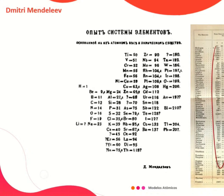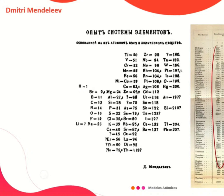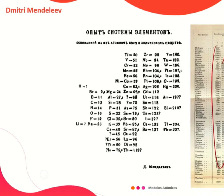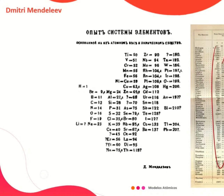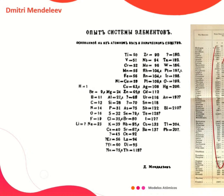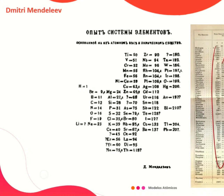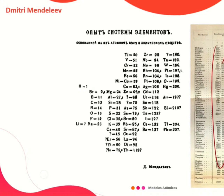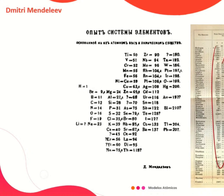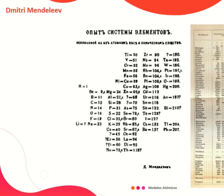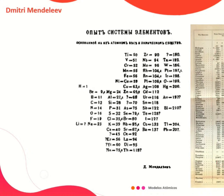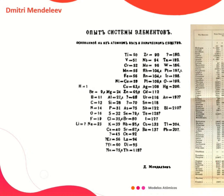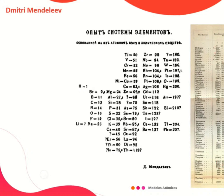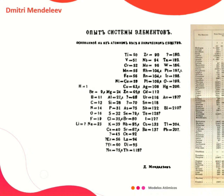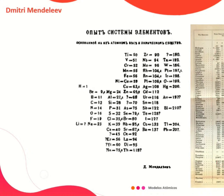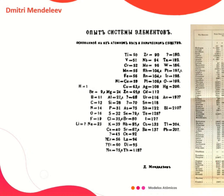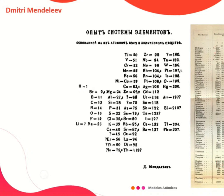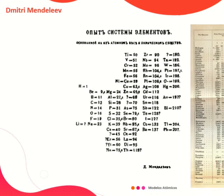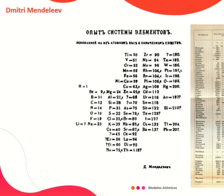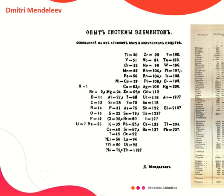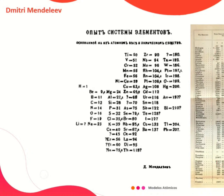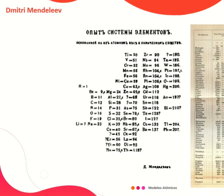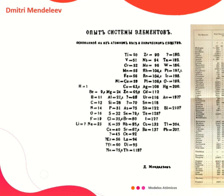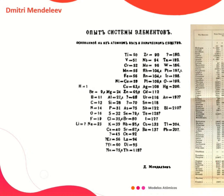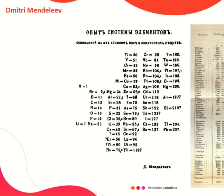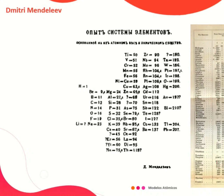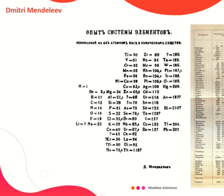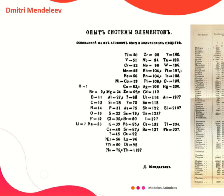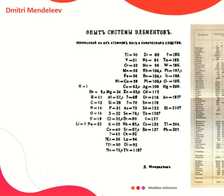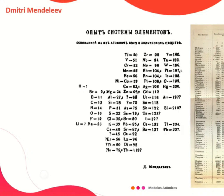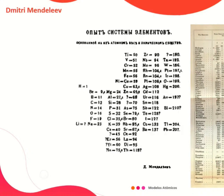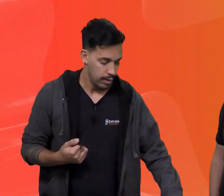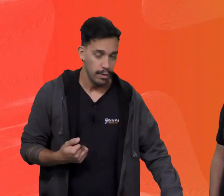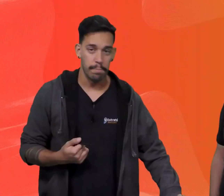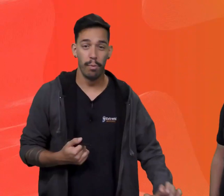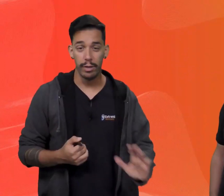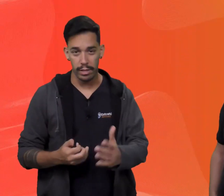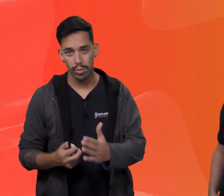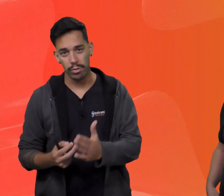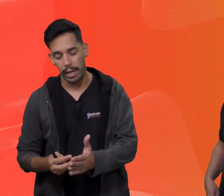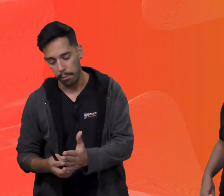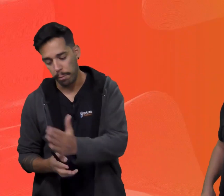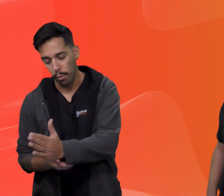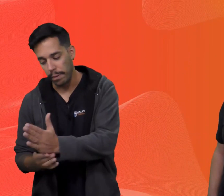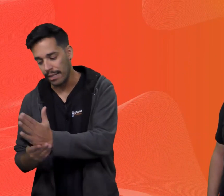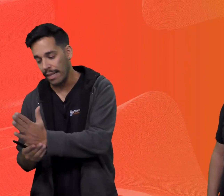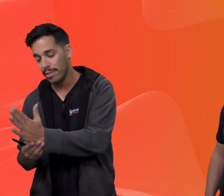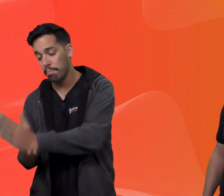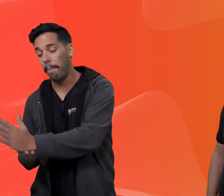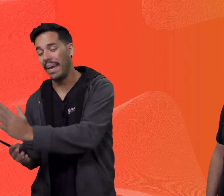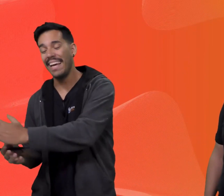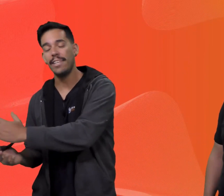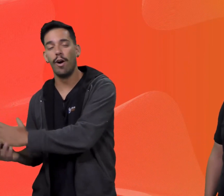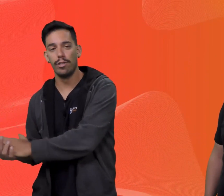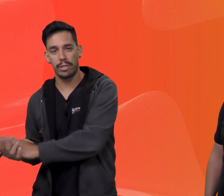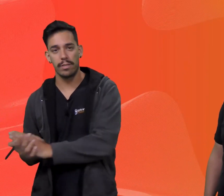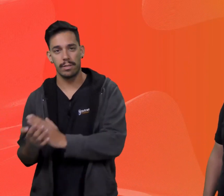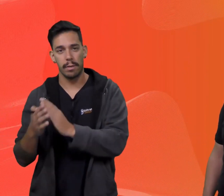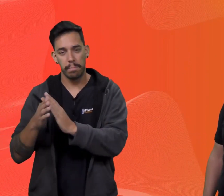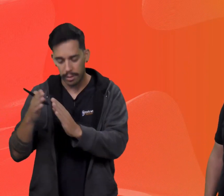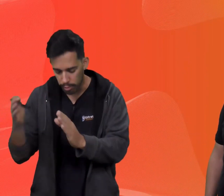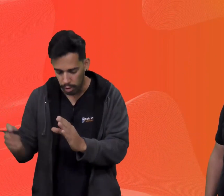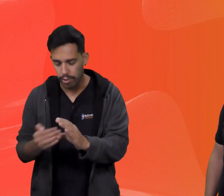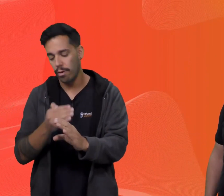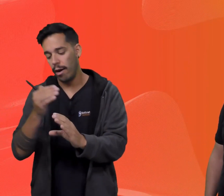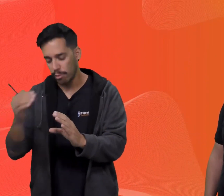das propriedades. E começa a perceber que essas propriedades se repetem. E por isso o termo propriedades periódicas,